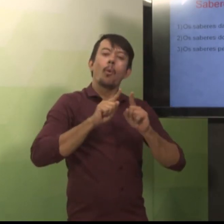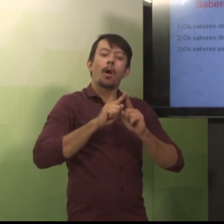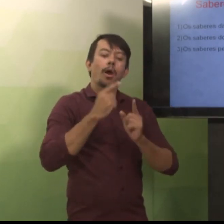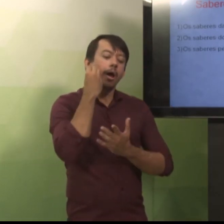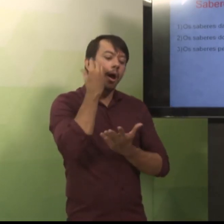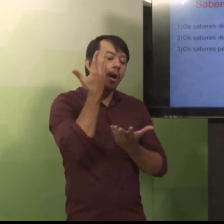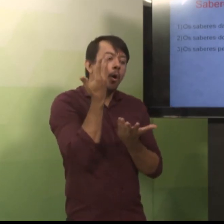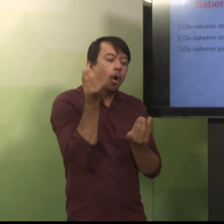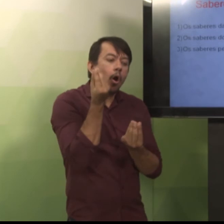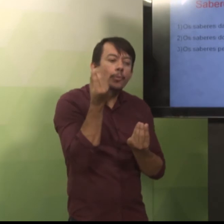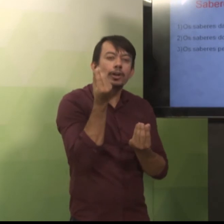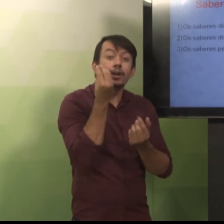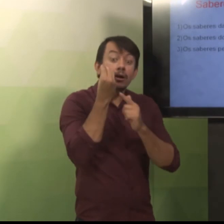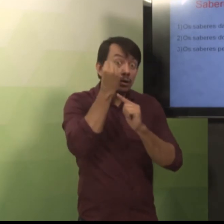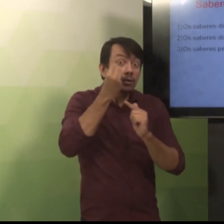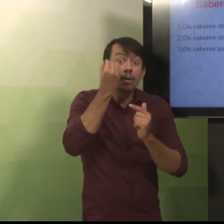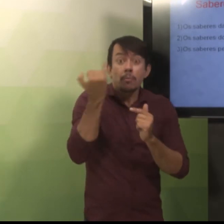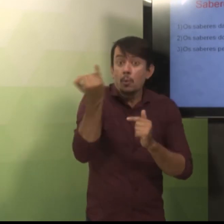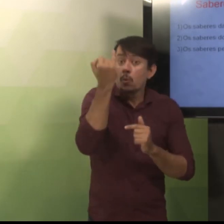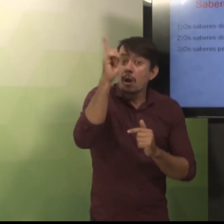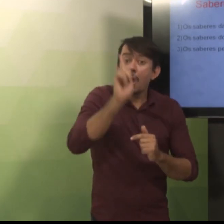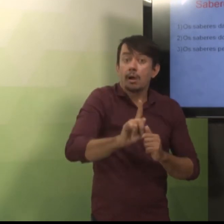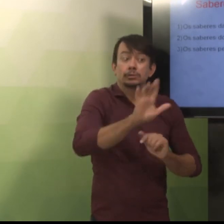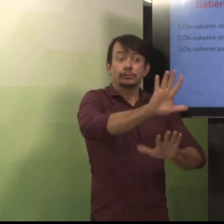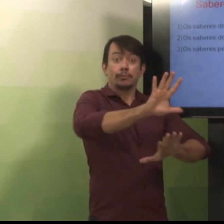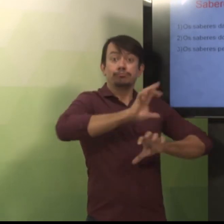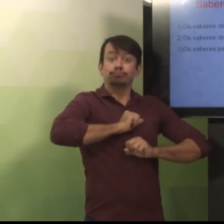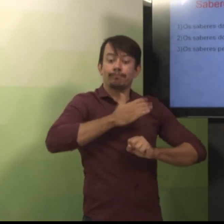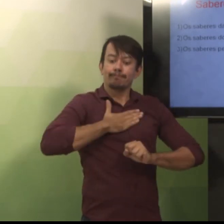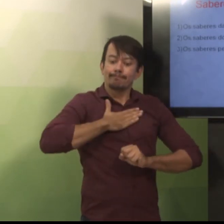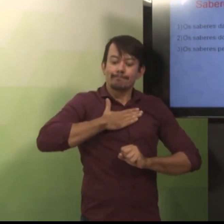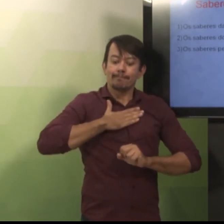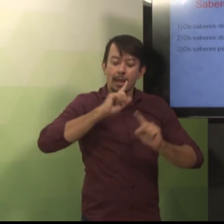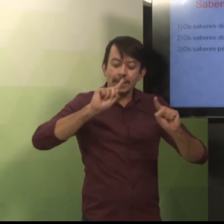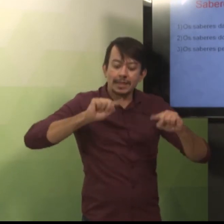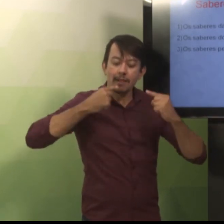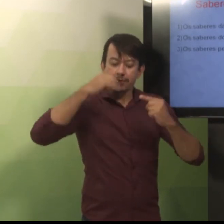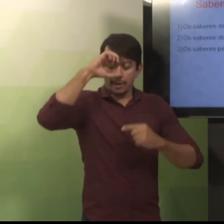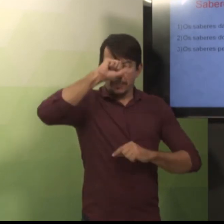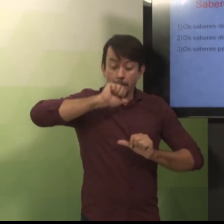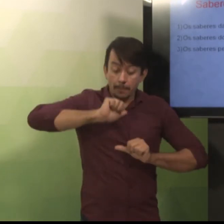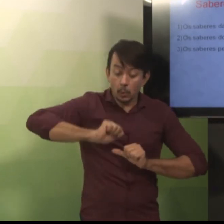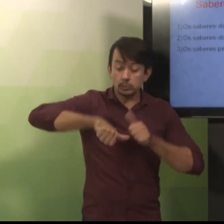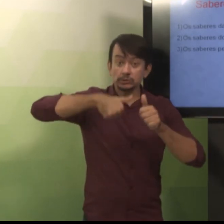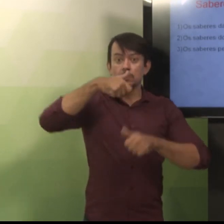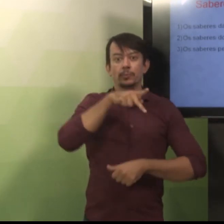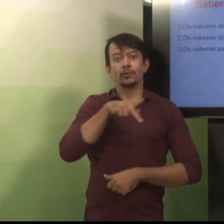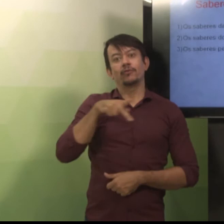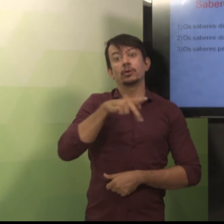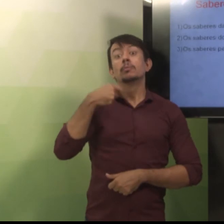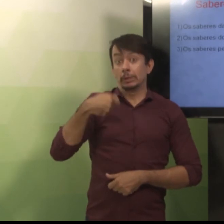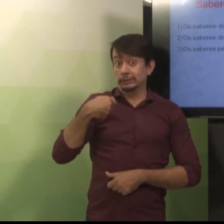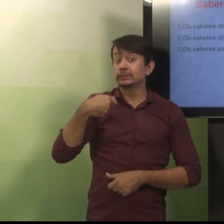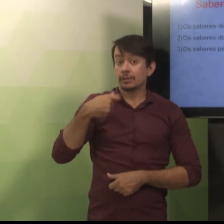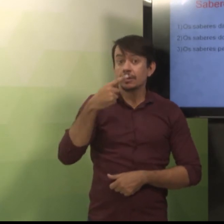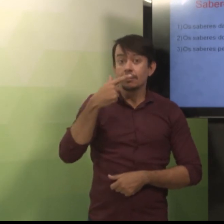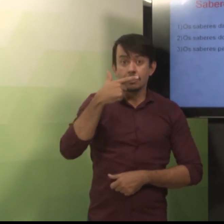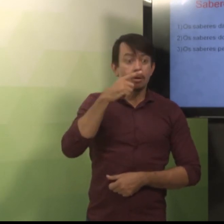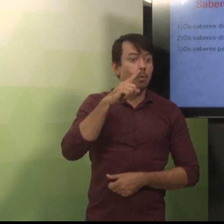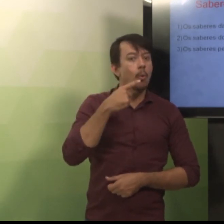A experiência ela é muito importante porque ela me instiga, me desafia a ser professor.